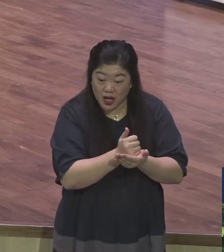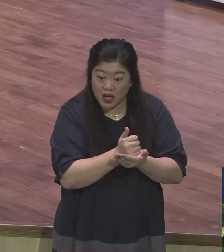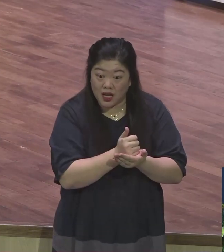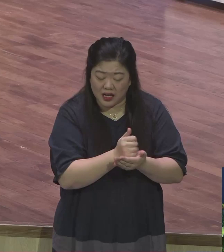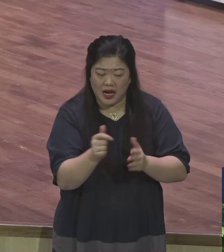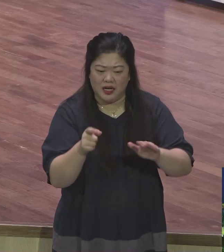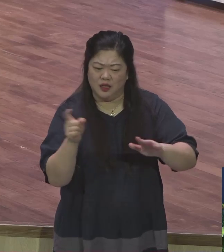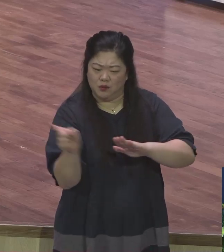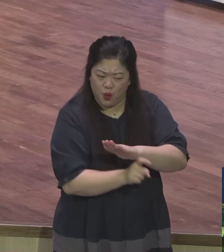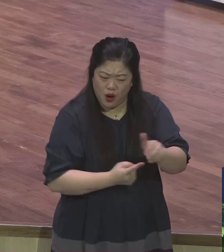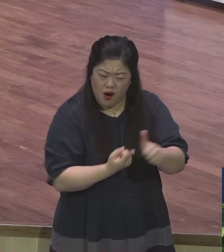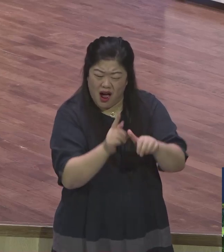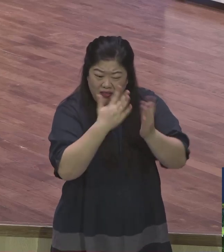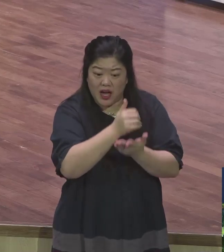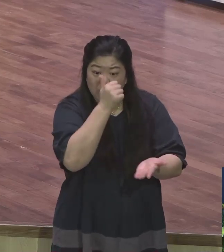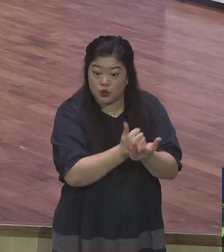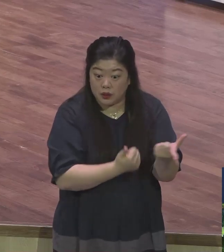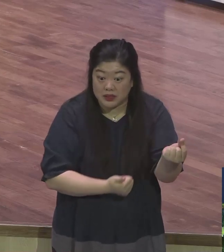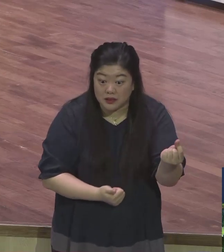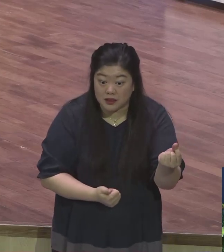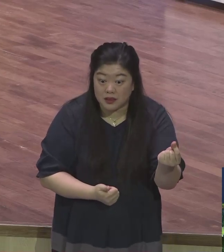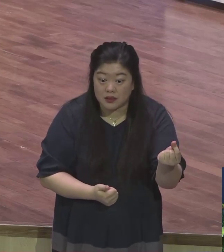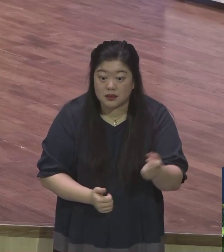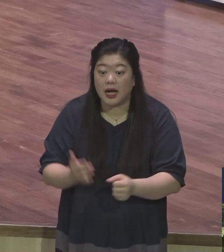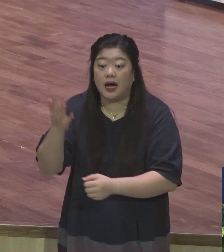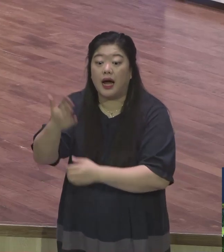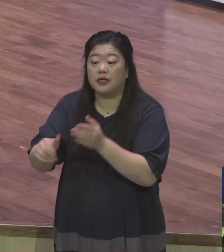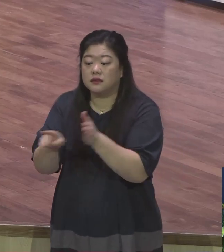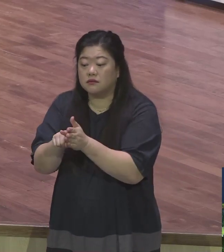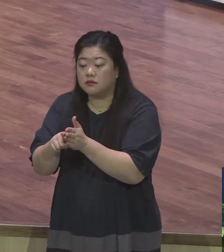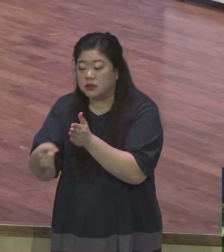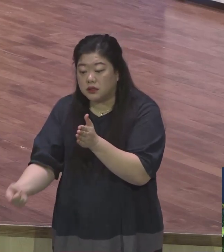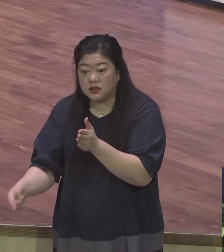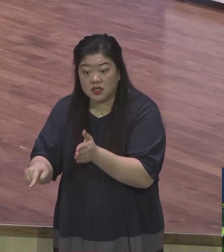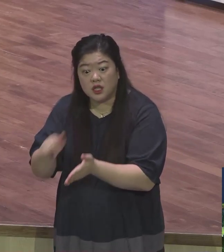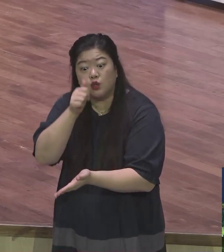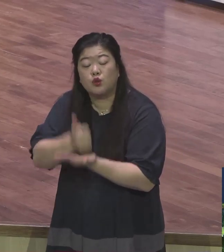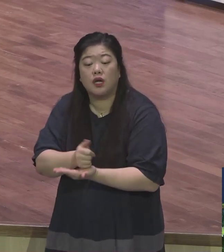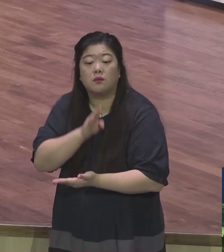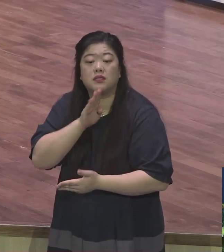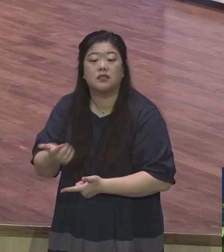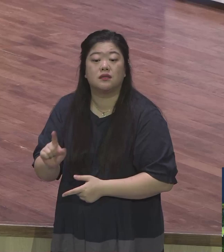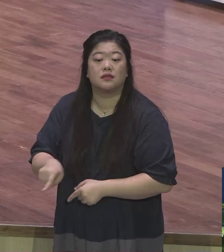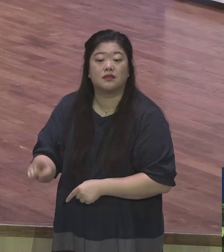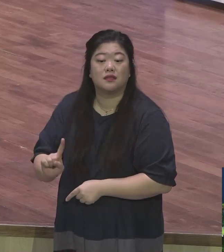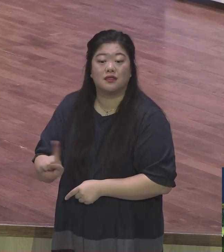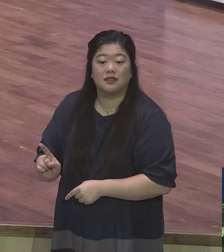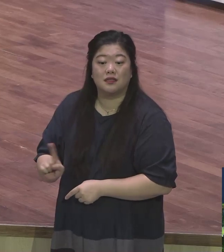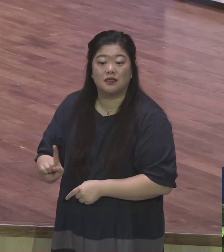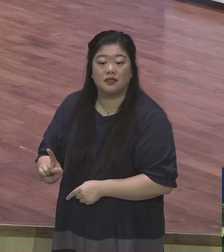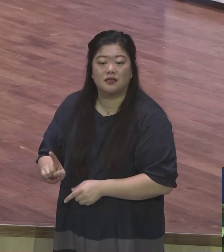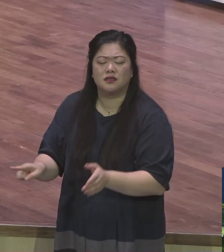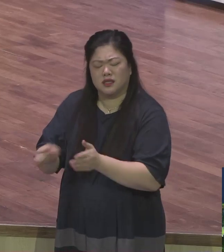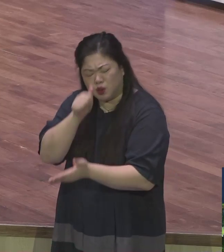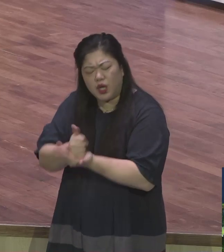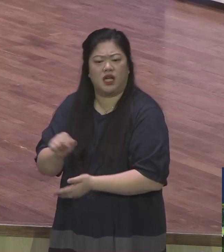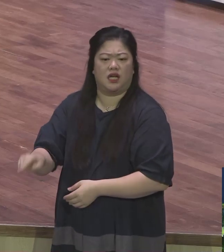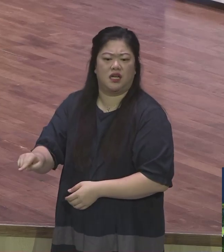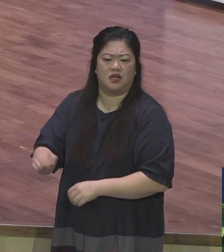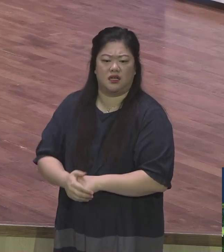하나님의 말씀을 안 믿는 것이 죄라고. 하나님의 말씀을 안 믿어요. 듣기는 들어 알기는 알아. 하나도 안 믿어.